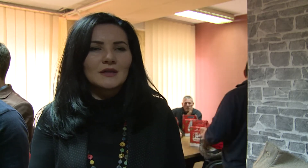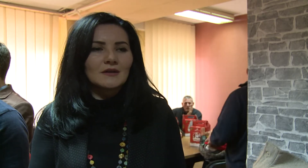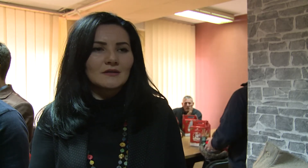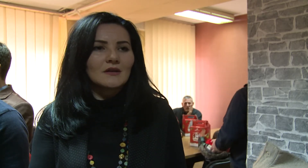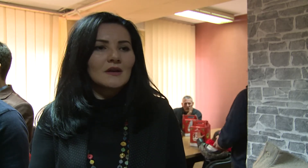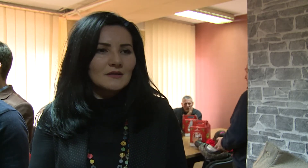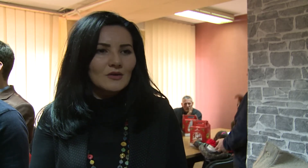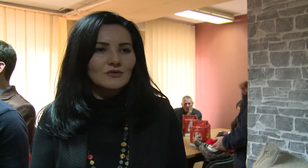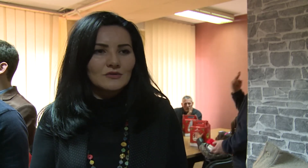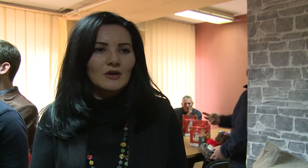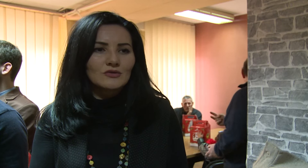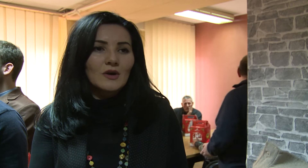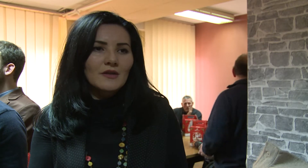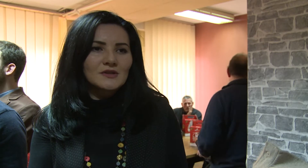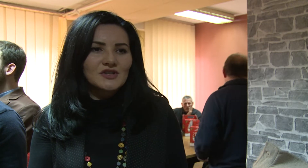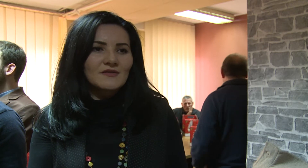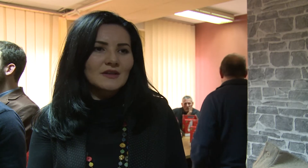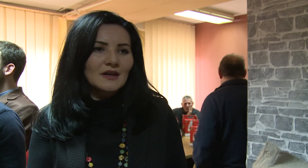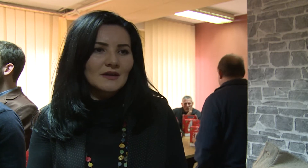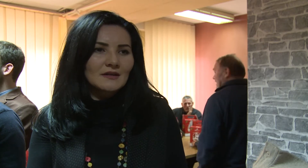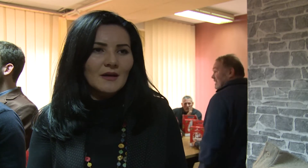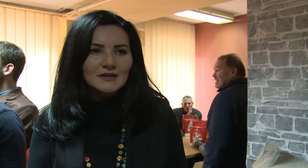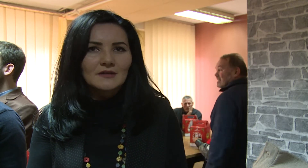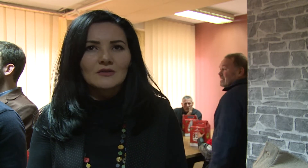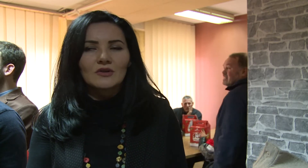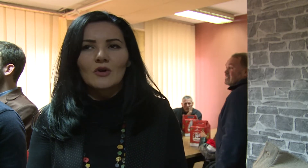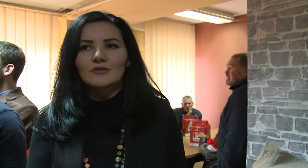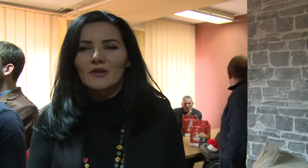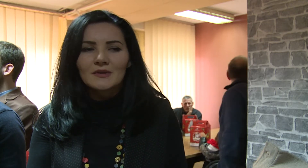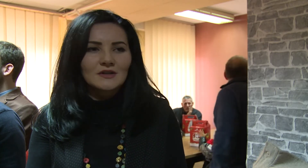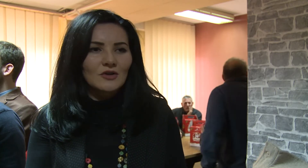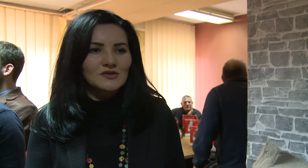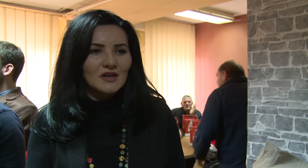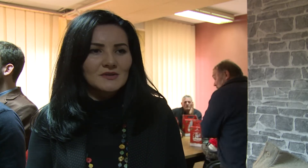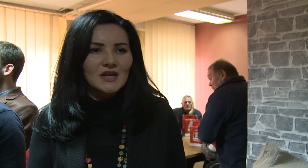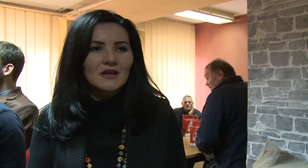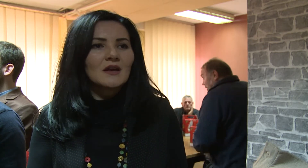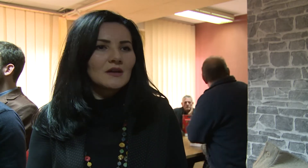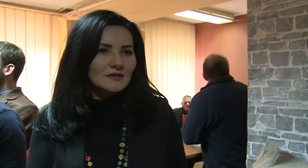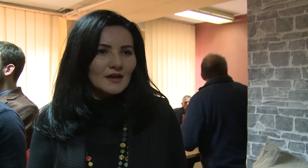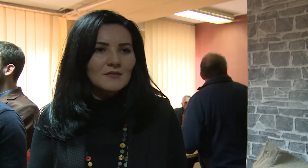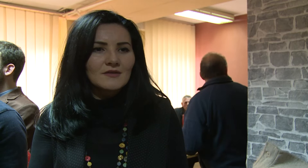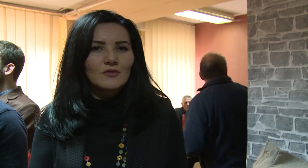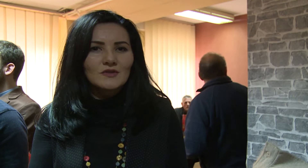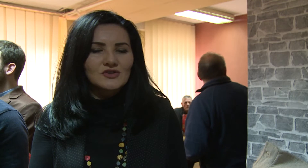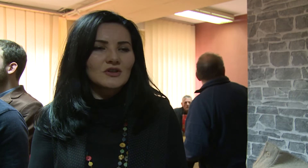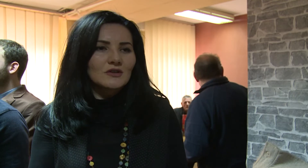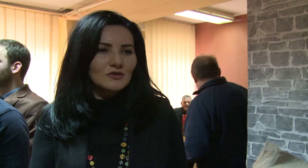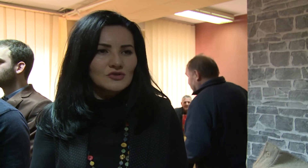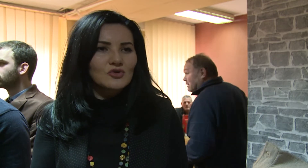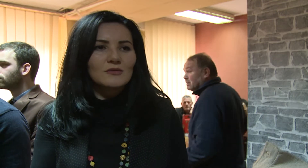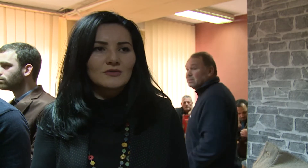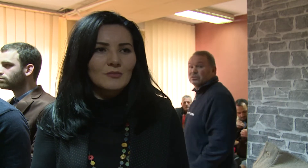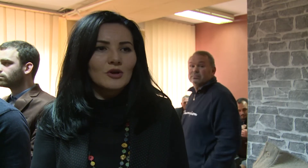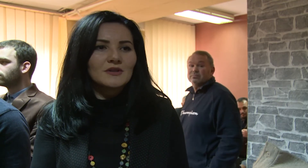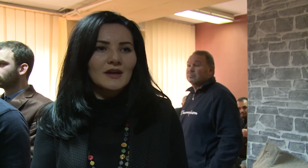jemi dakorduar dhe me shefin e kabinetit të kryetorit, po dhe me drejtore që kemi qenë në takimin e fundit që do